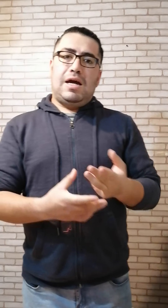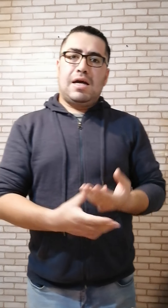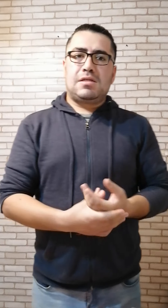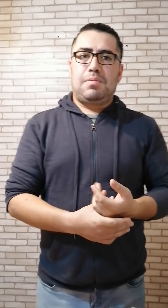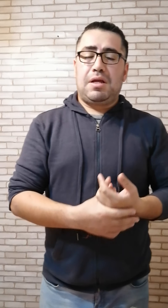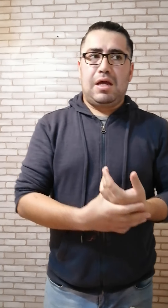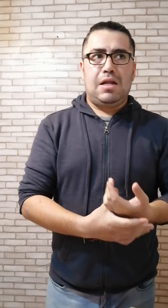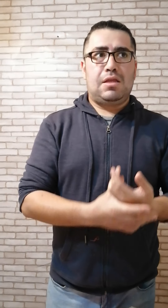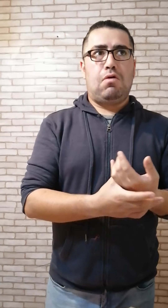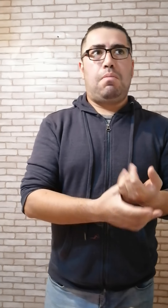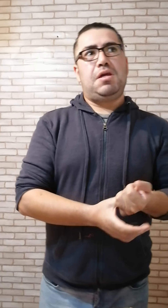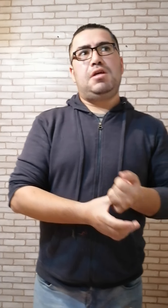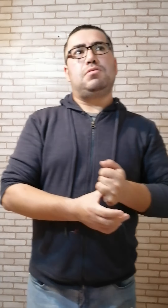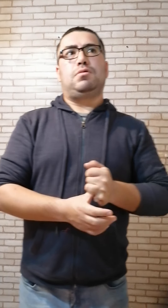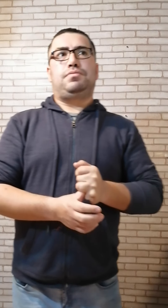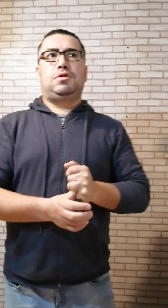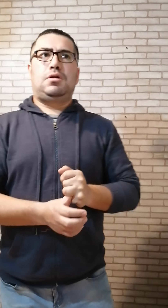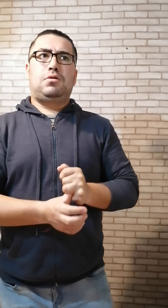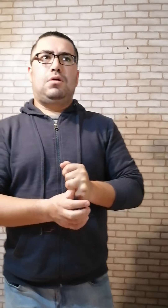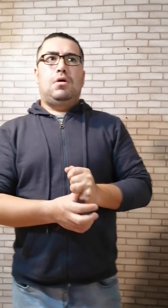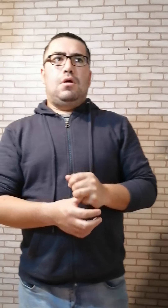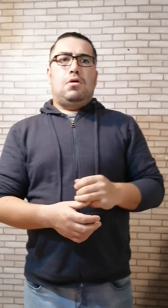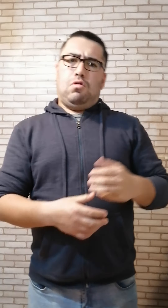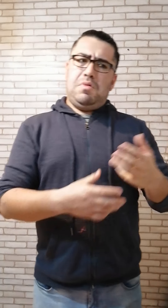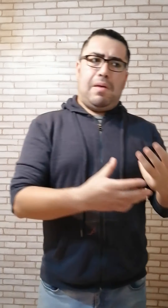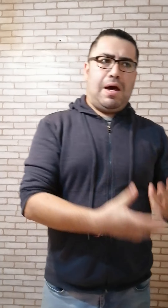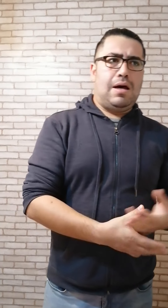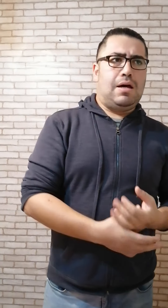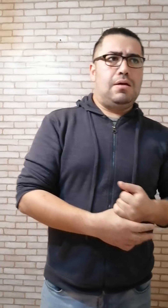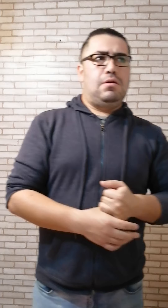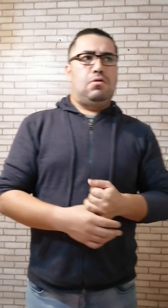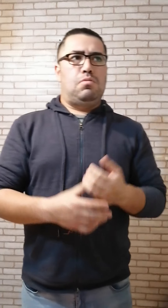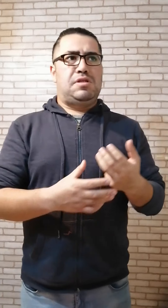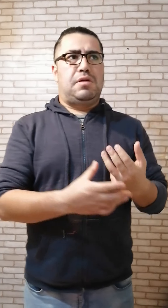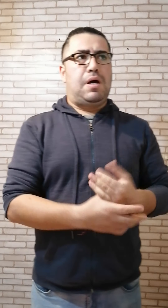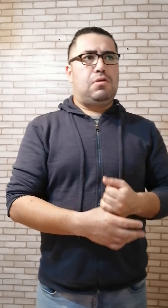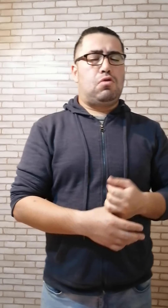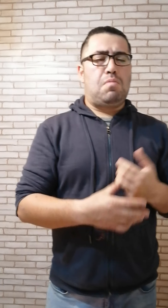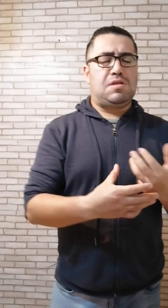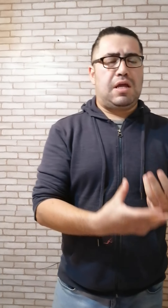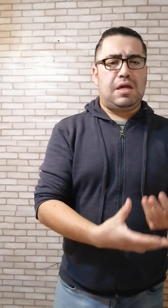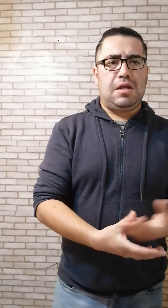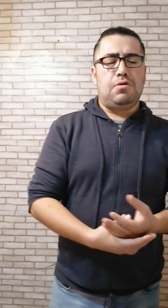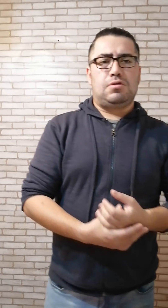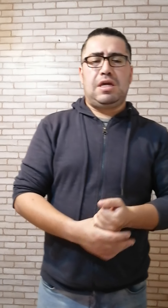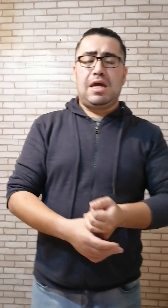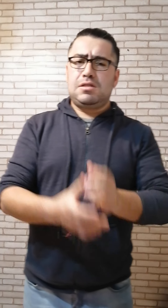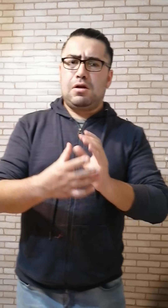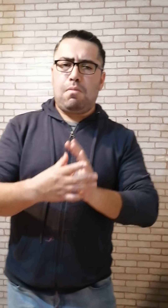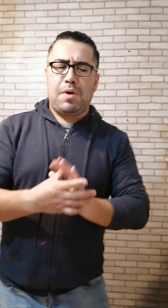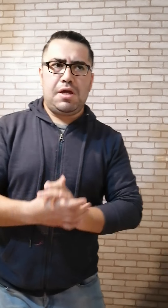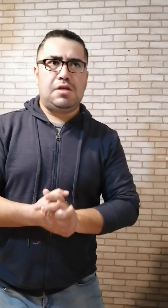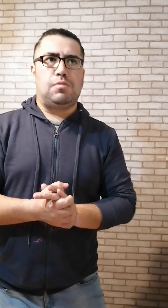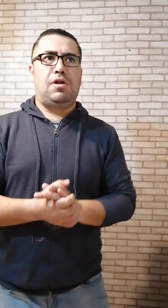la casa practicar este compañerismo cierto con mi mamá con mis hermanos con mis seres queridos y que es el compañerismo el